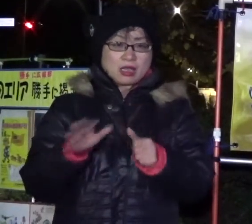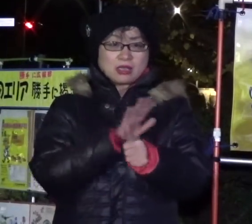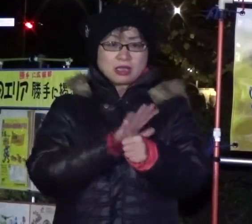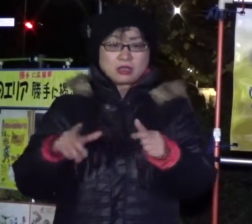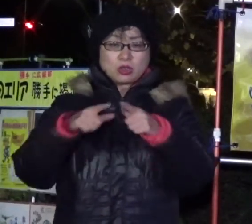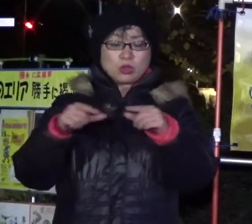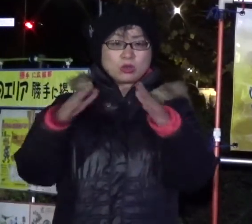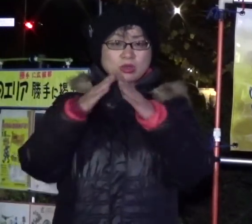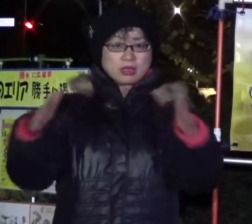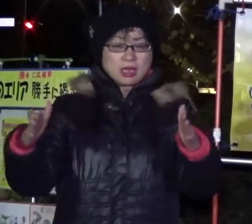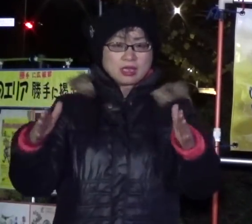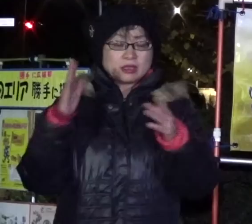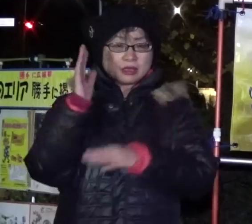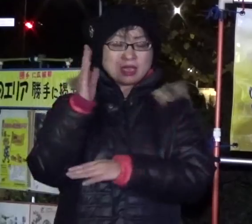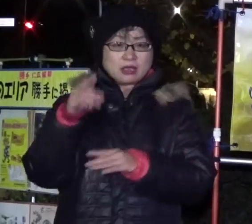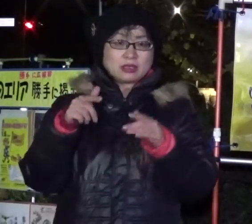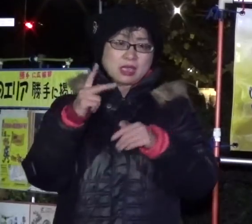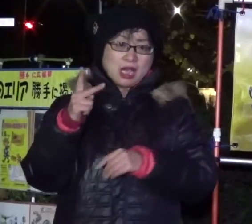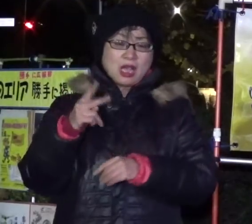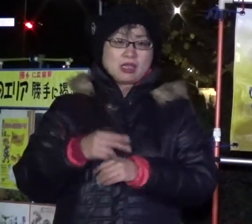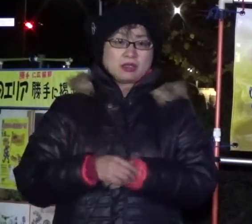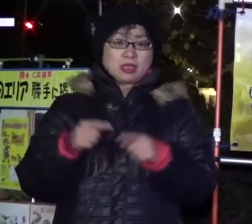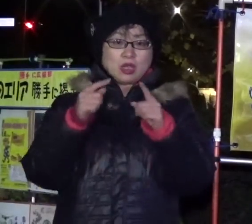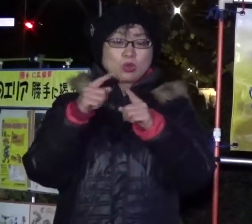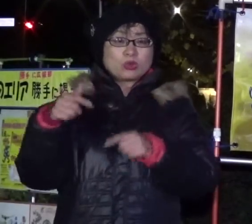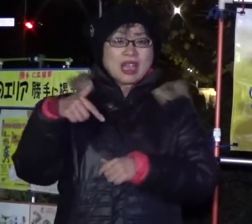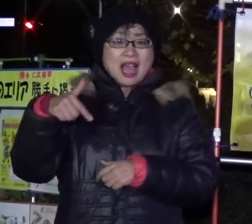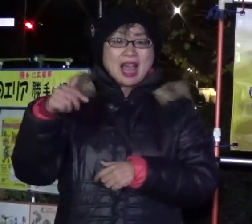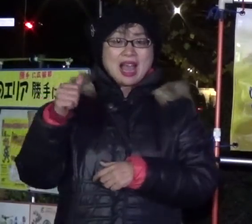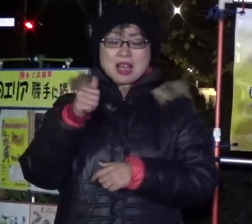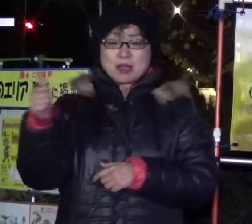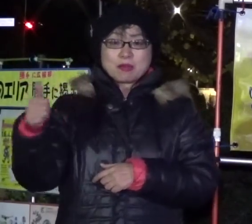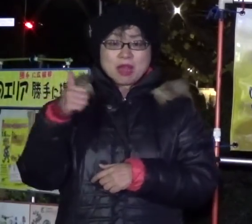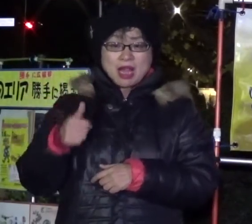会の政治家の一部を除いて、双葉に1ヶ月でも2ヶ月